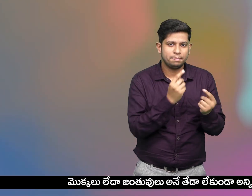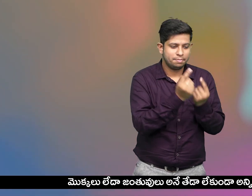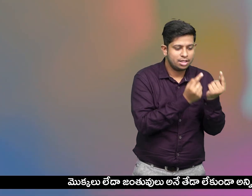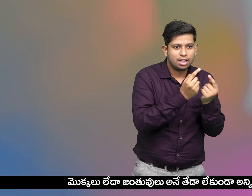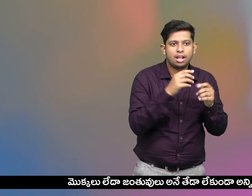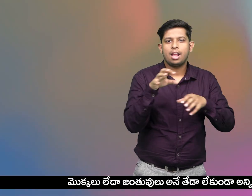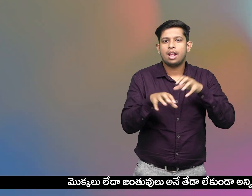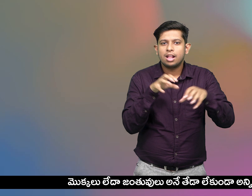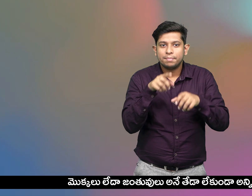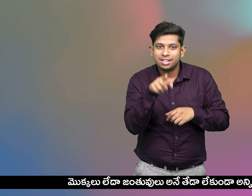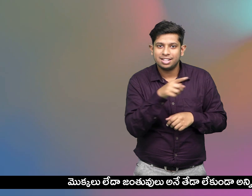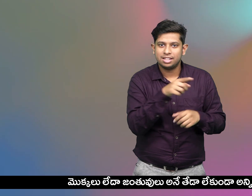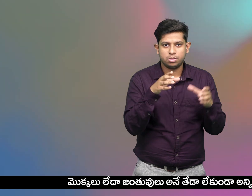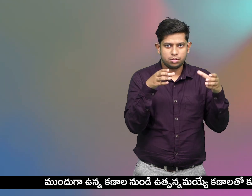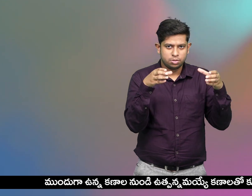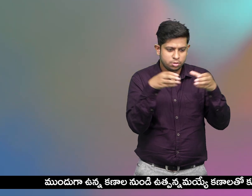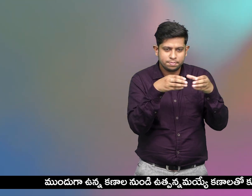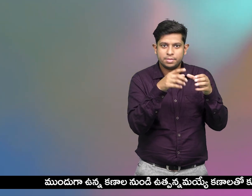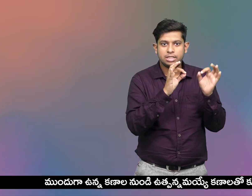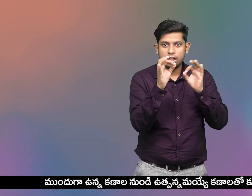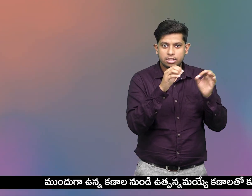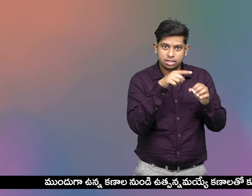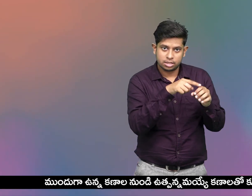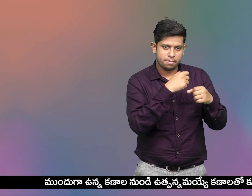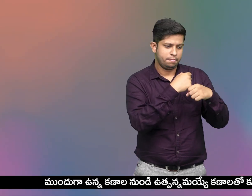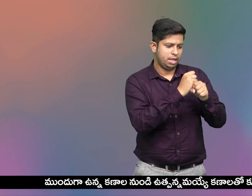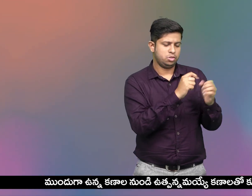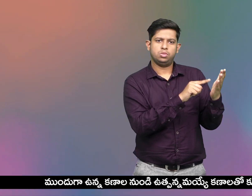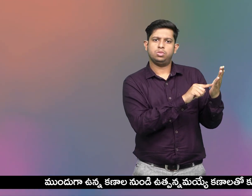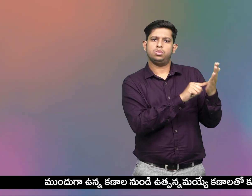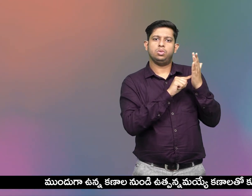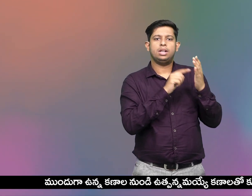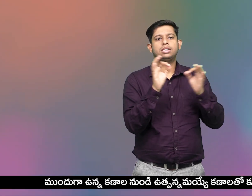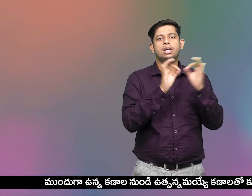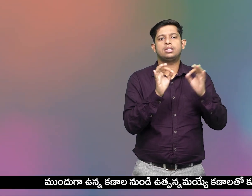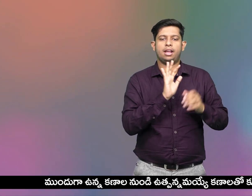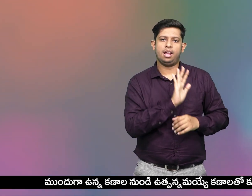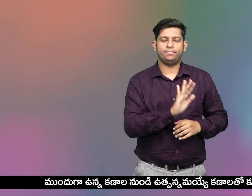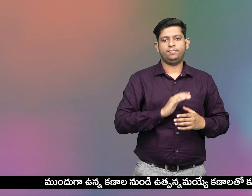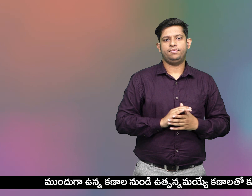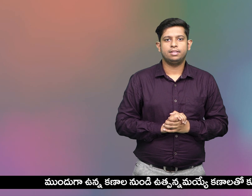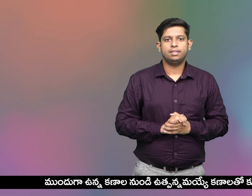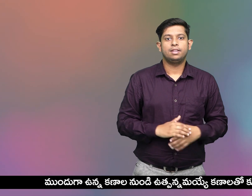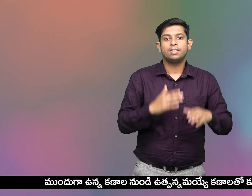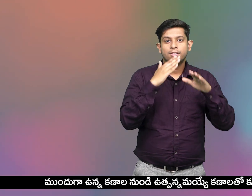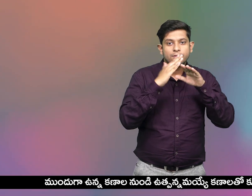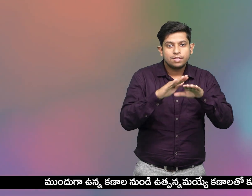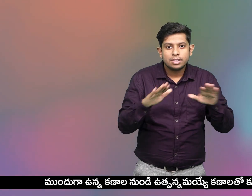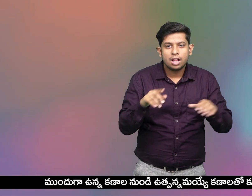తేడా లేకుండా అన్ని జీవులు ముందుగా ఉన్న కణాల నుండి ఉత్పన్నమయ్యే కణాలతో కూడా ఉంటాయి